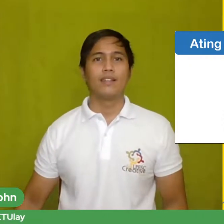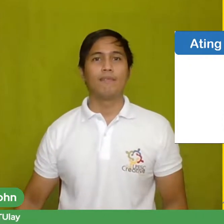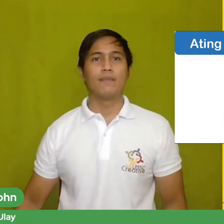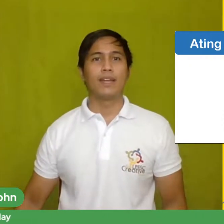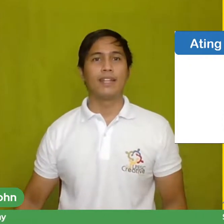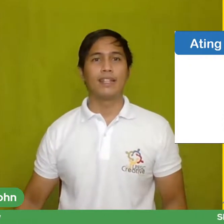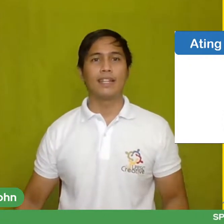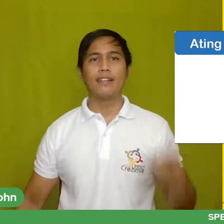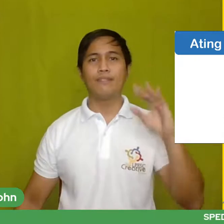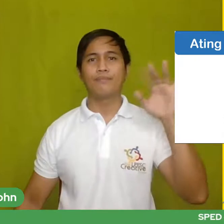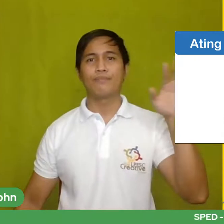Bye-bye natin.